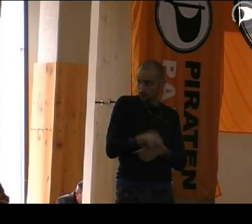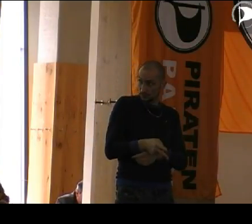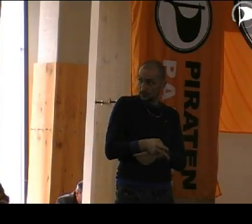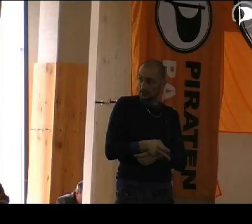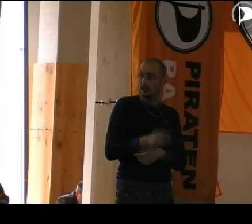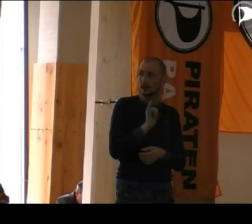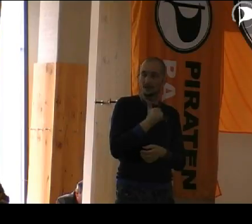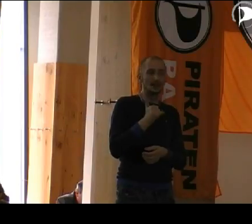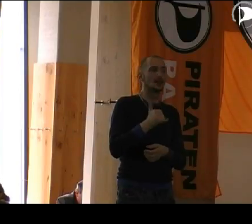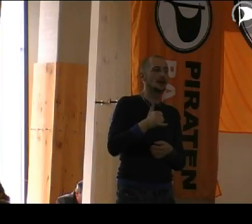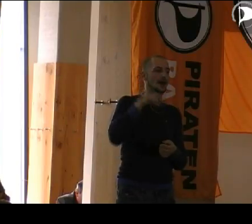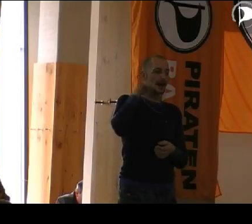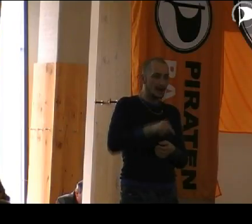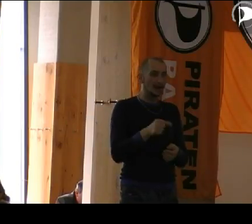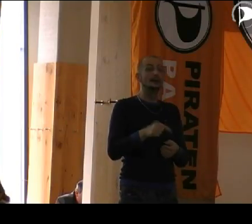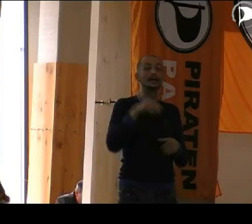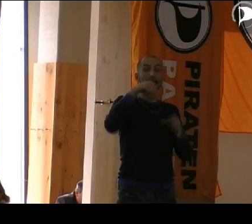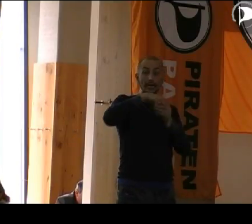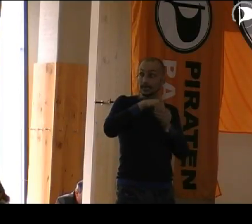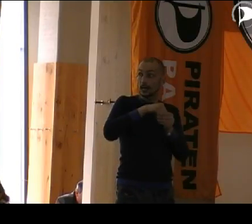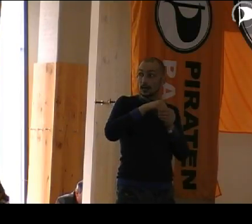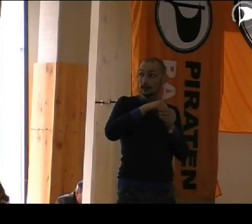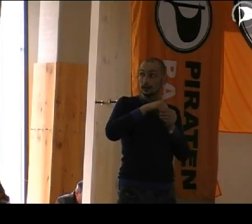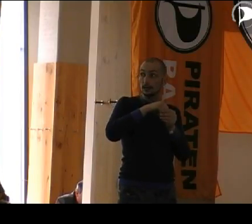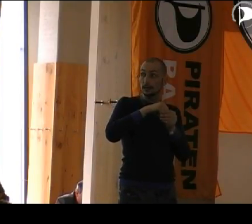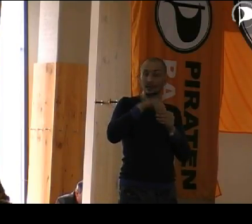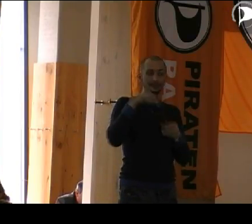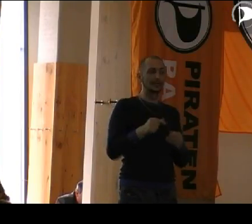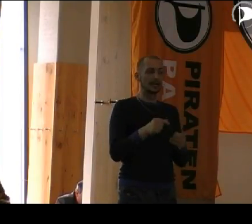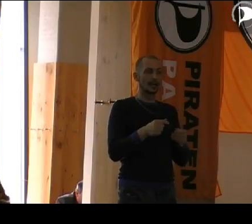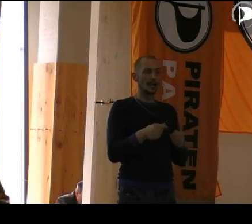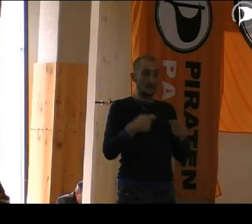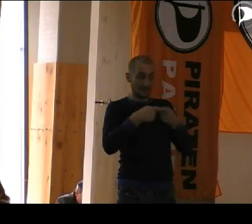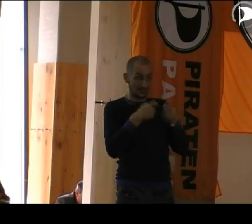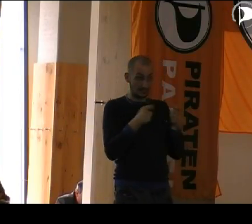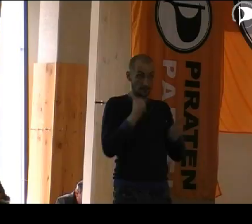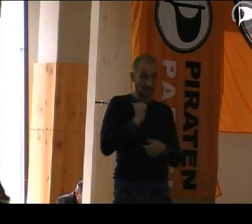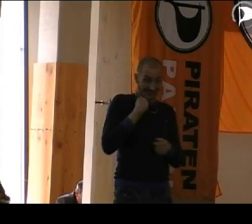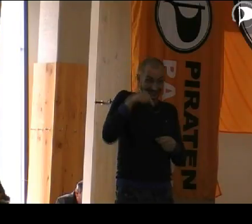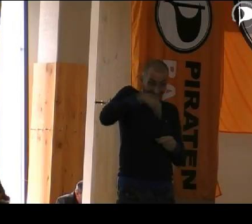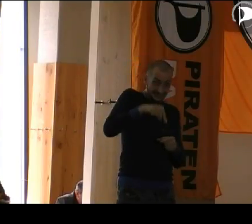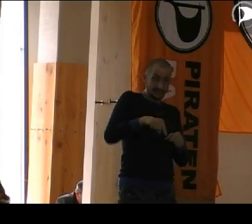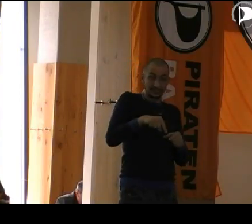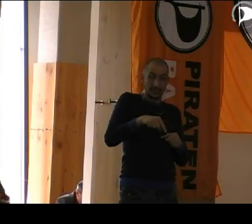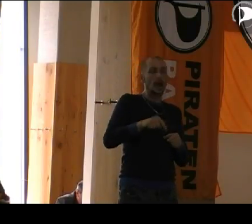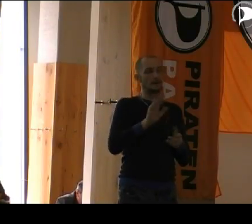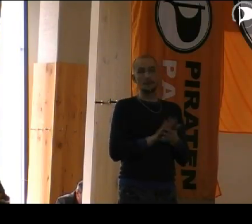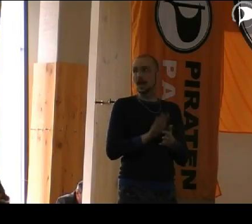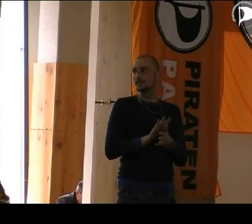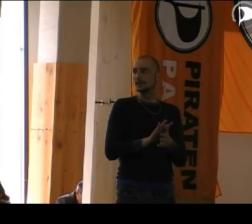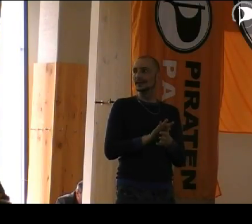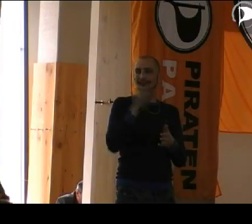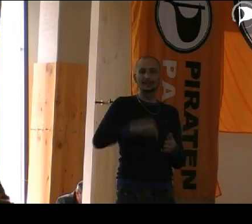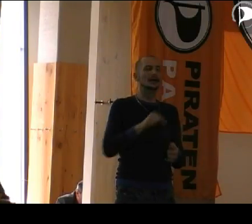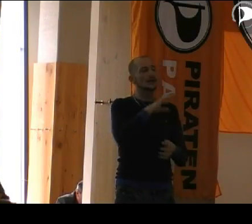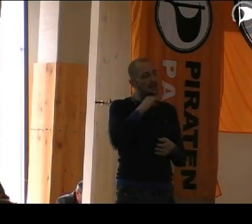da geht es eigentlich nur darum dass also die im gps beitragsanteil so wie sie jetzt sind es habe neun jahre nahmen kann so